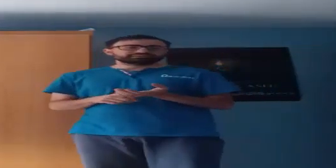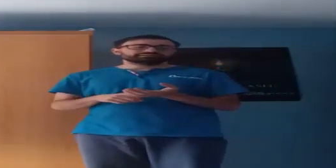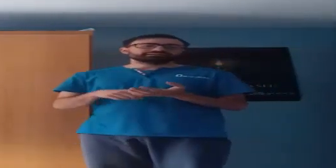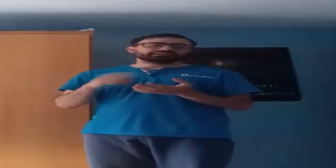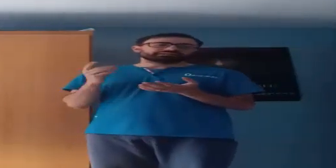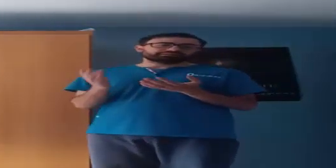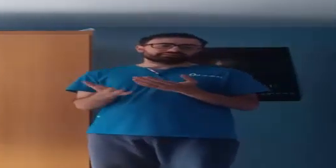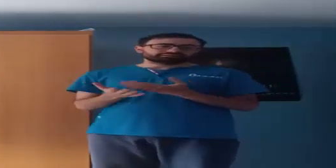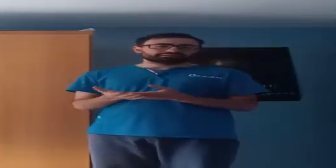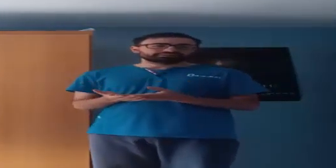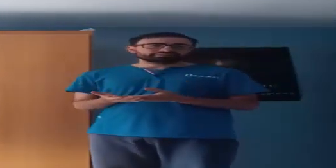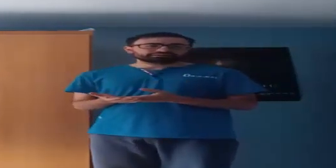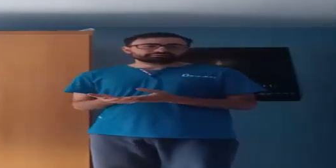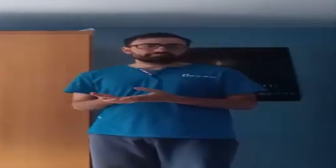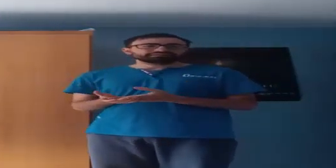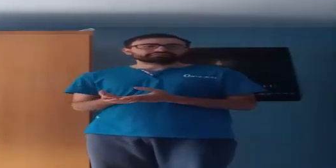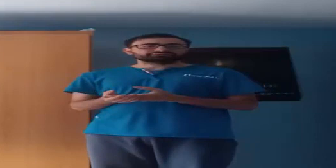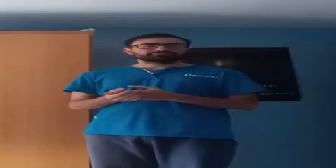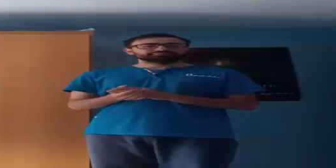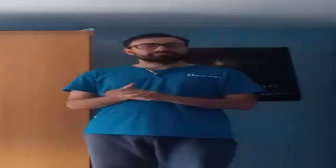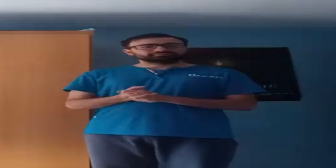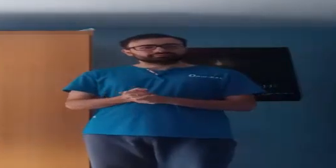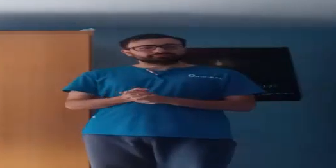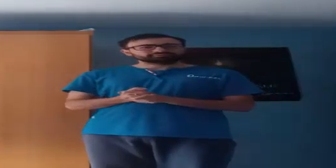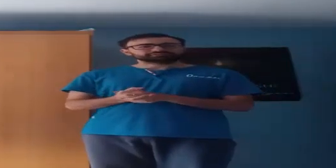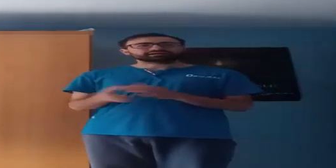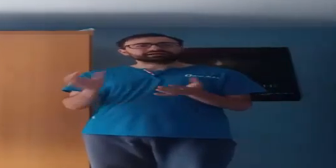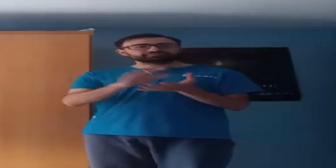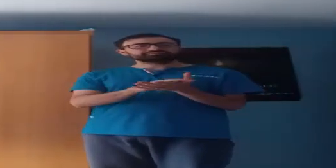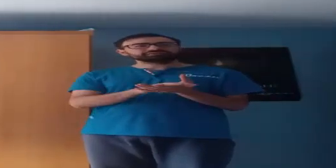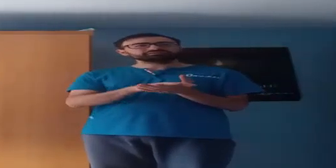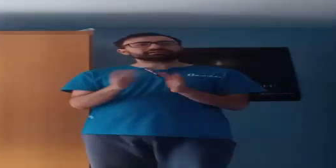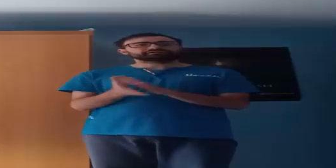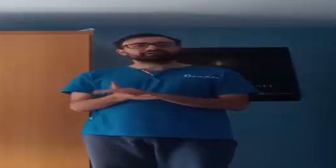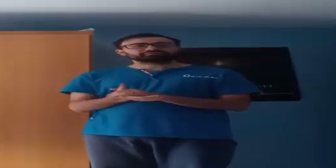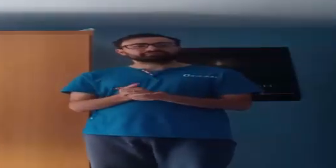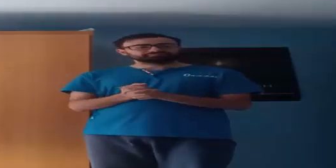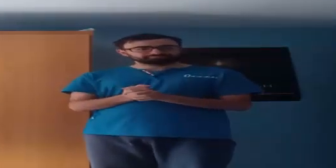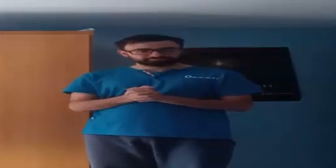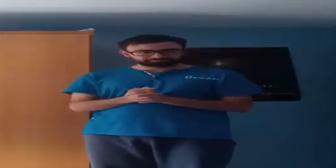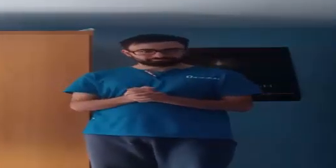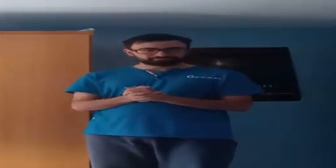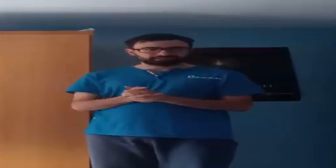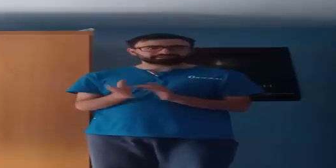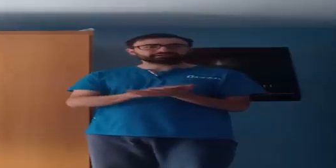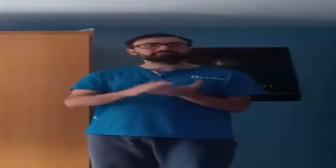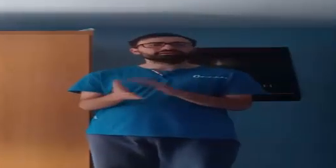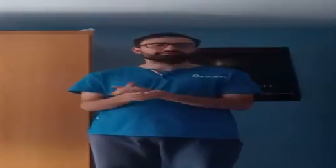y el invierno, o sea, el frío y el calor. El calor y el